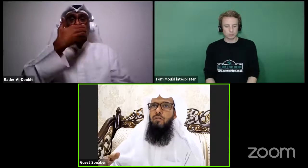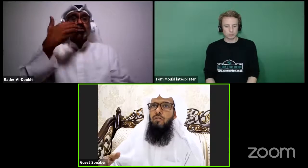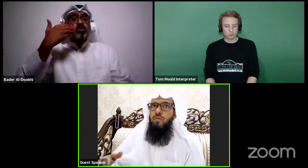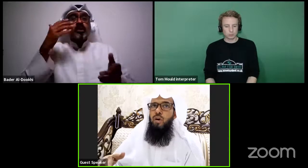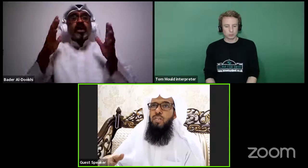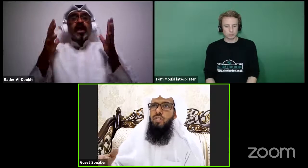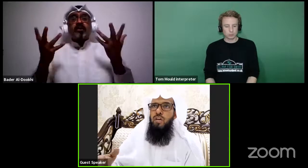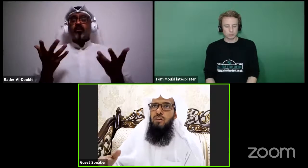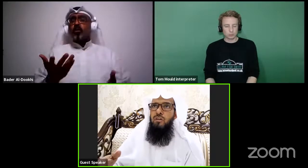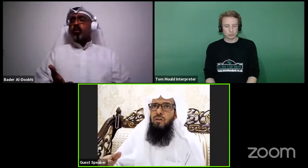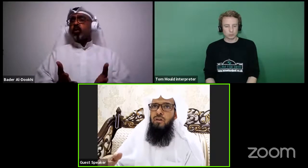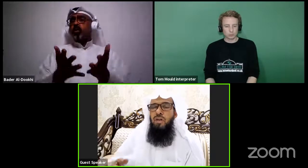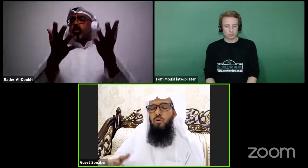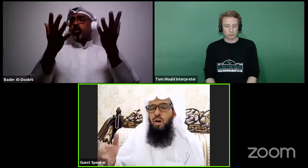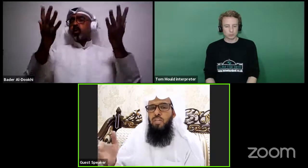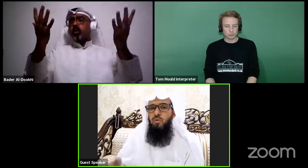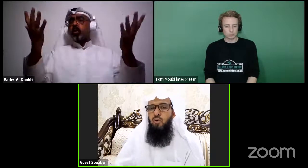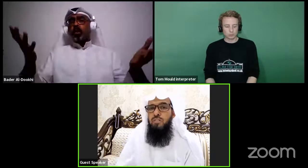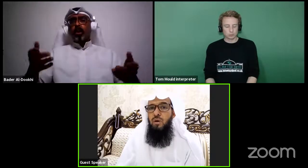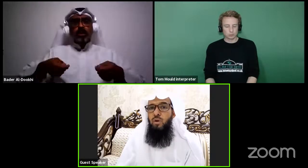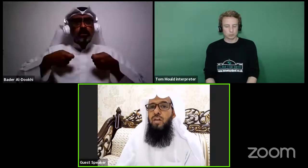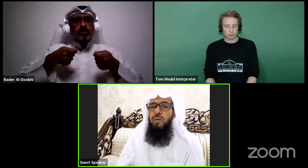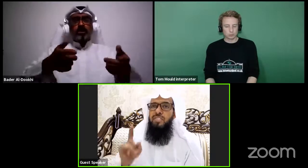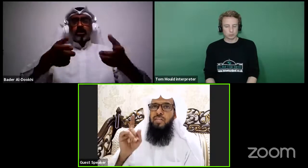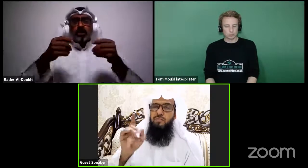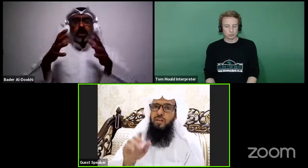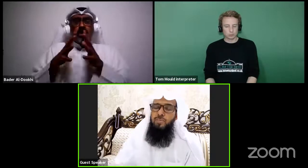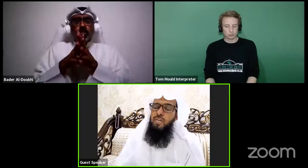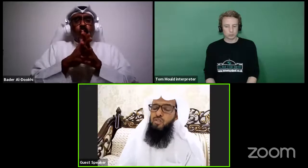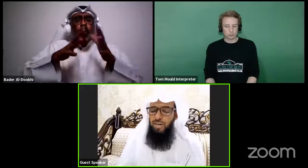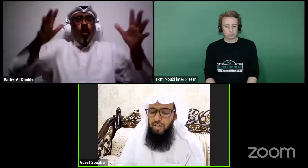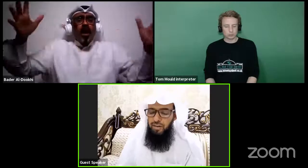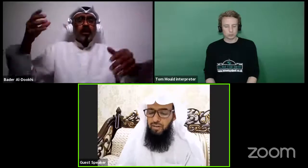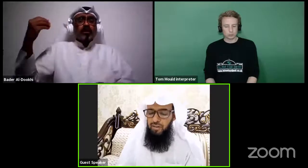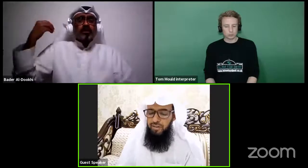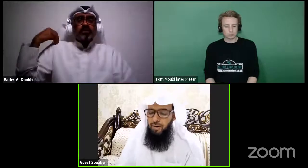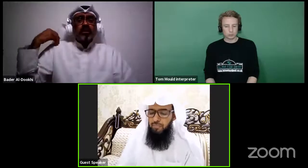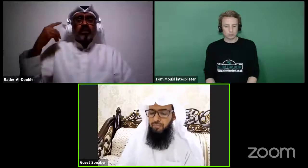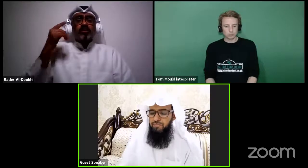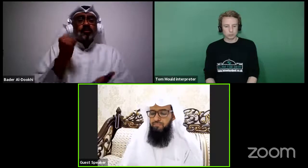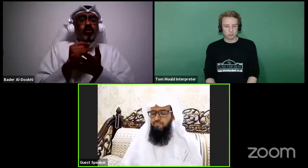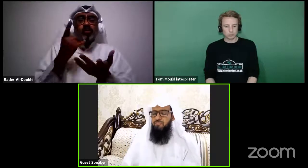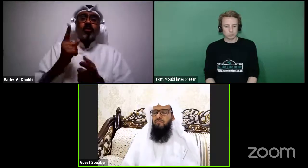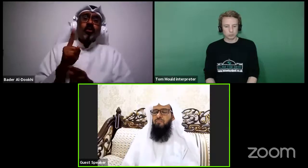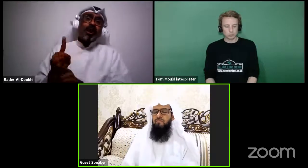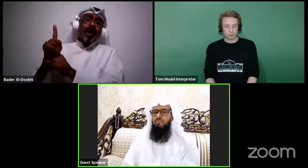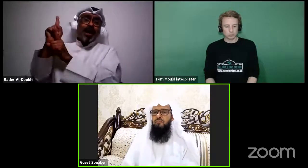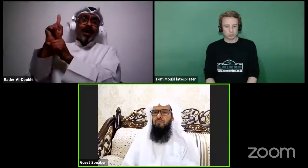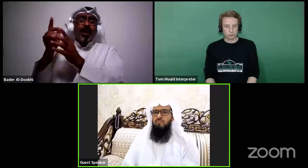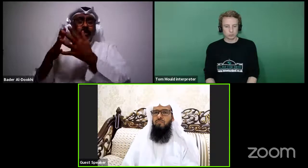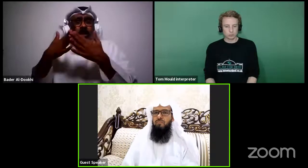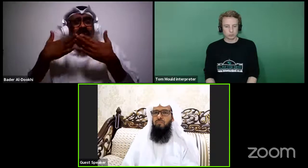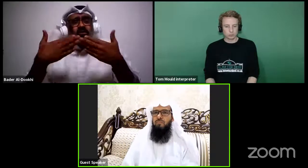فضلا وأجرا لا يقادر قدره إلا من تكفل به سبحانه. نعم.